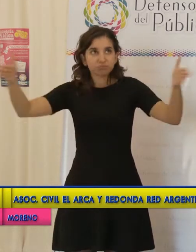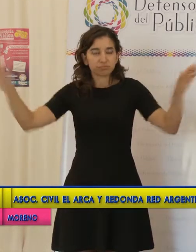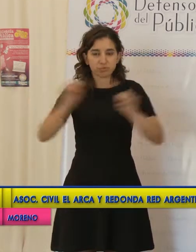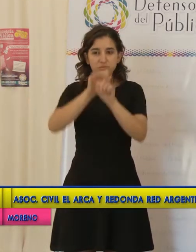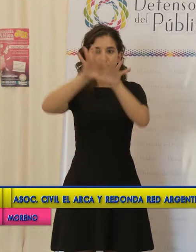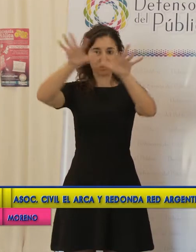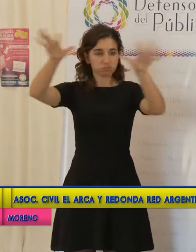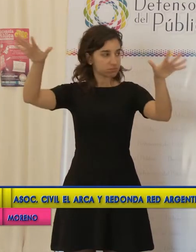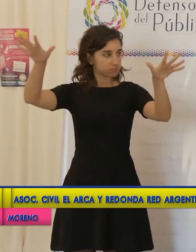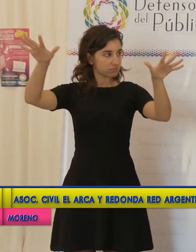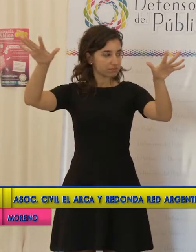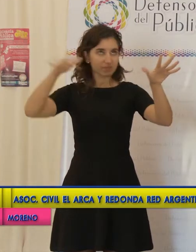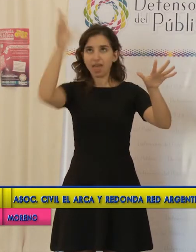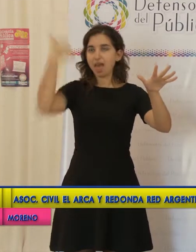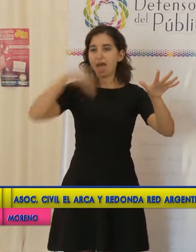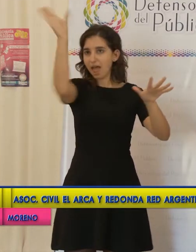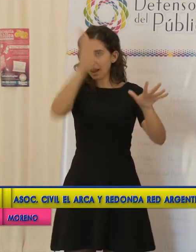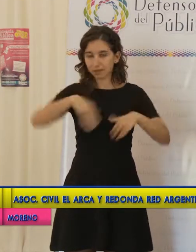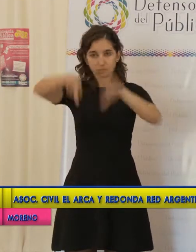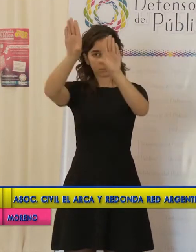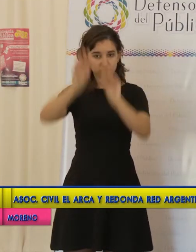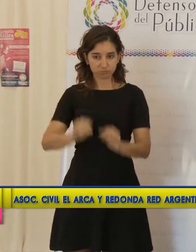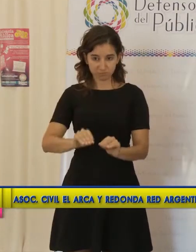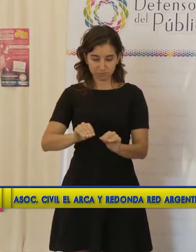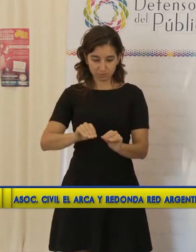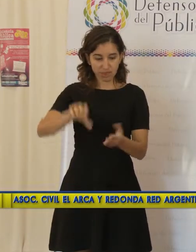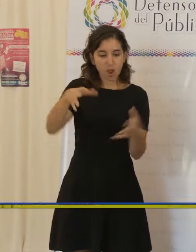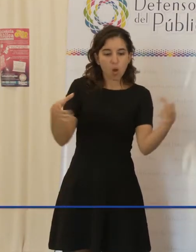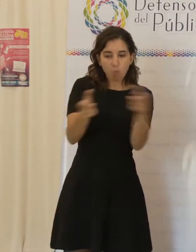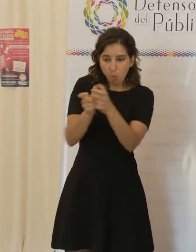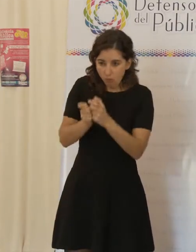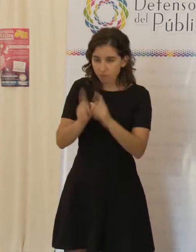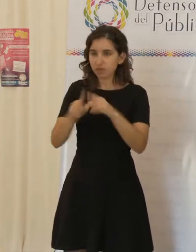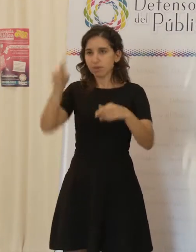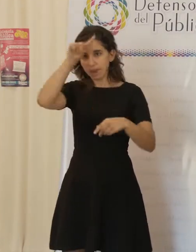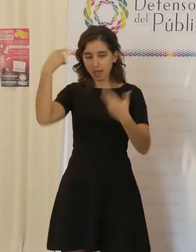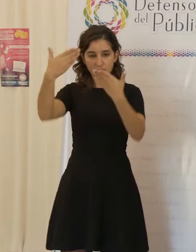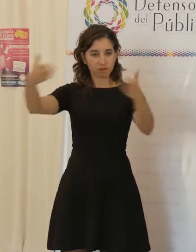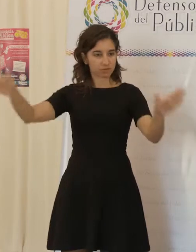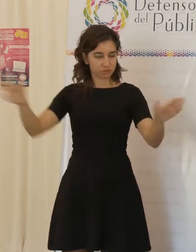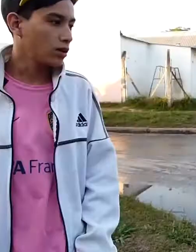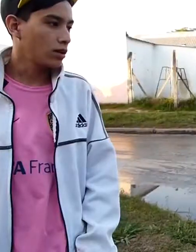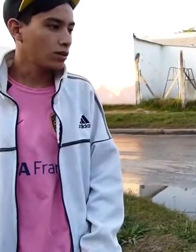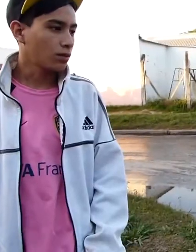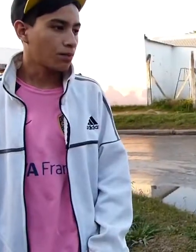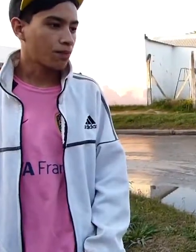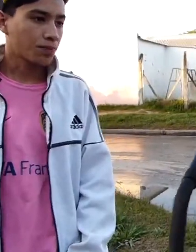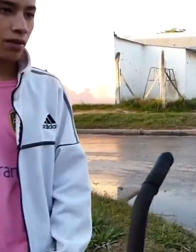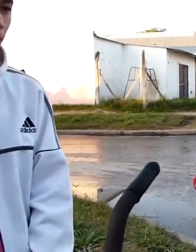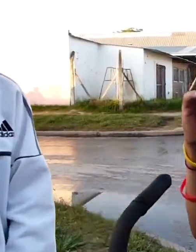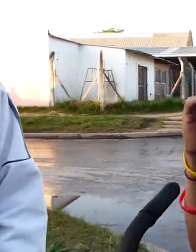extienda a otras provincias y a todo el país, en espacios locales y en espacios públicos nacionales. Gracias.